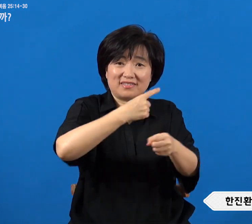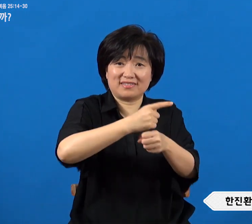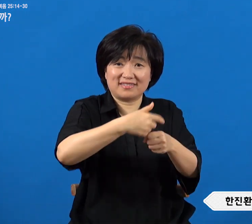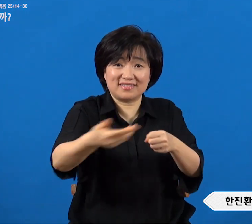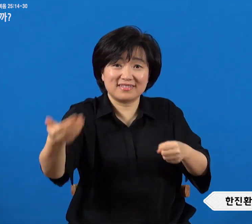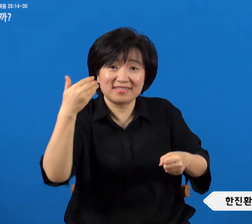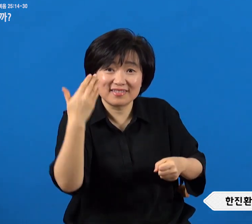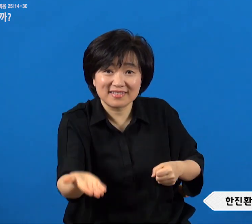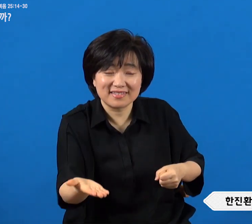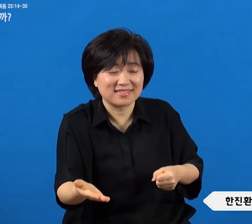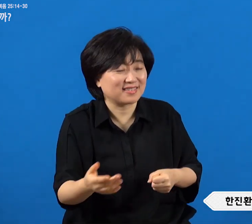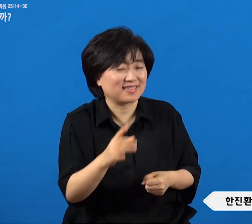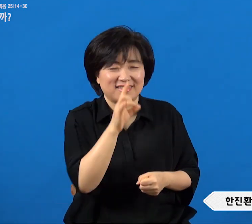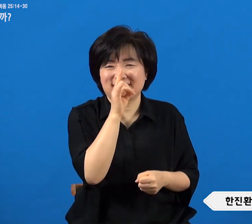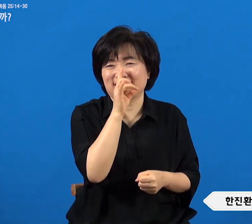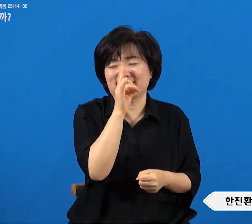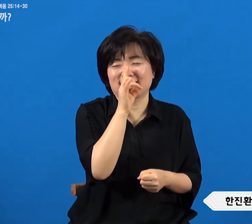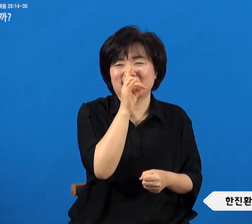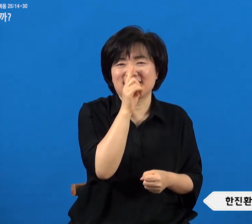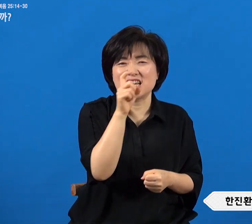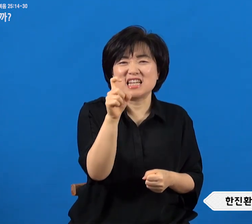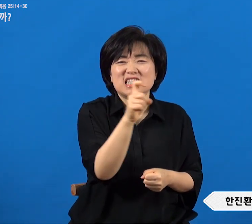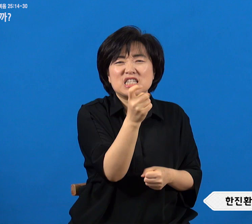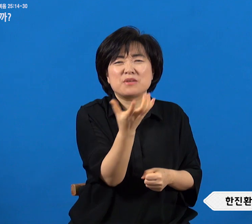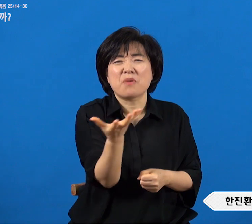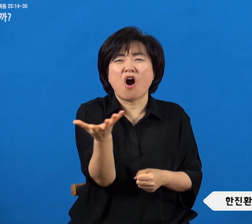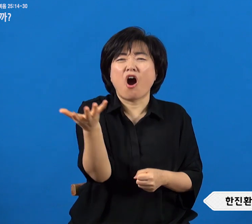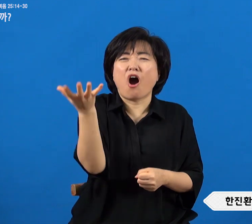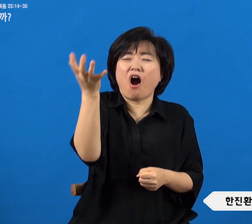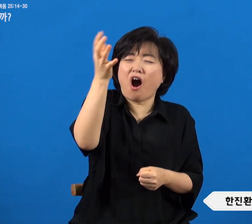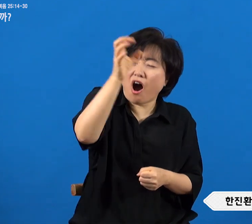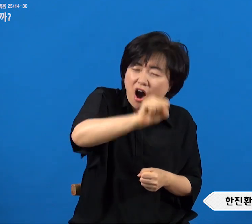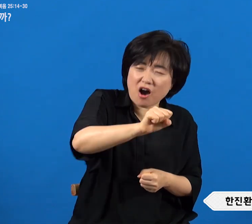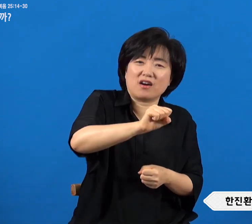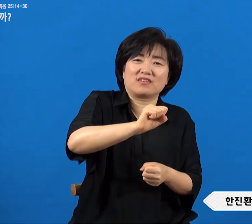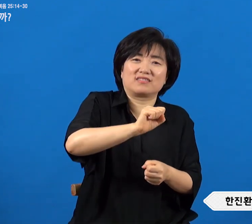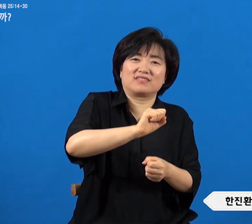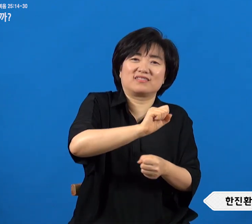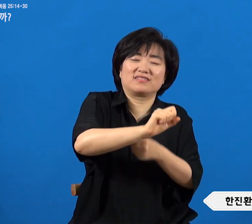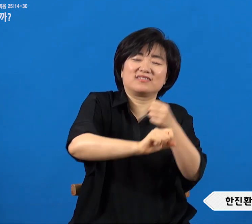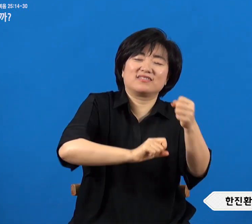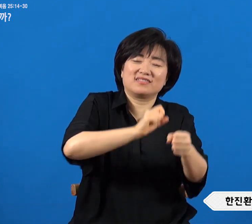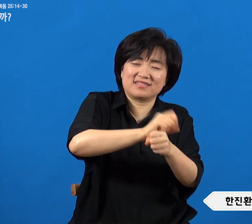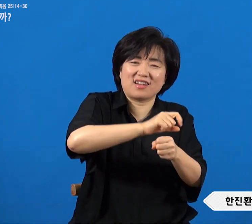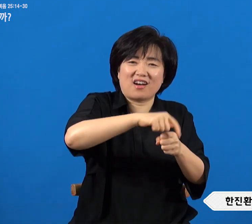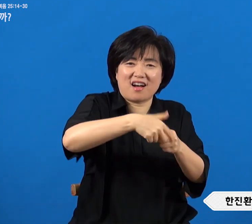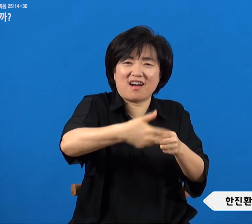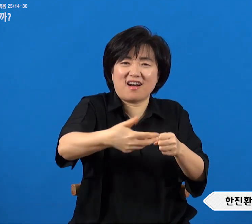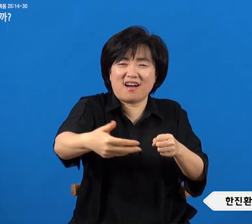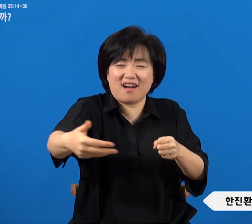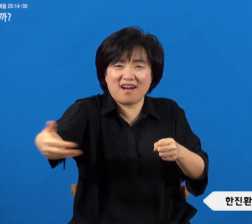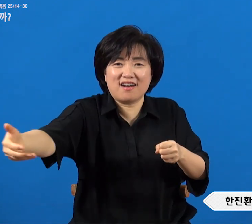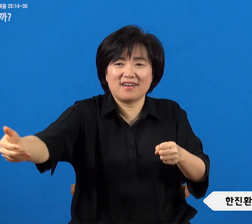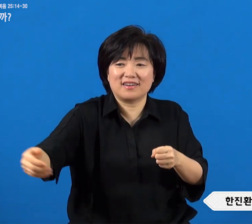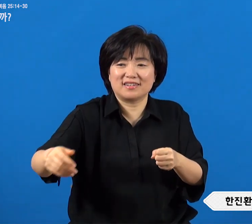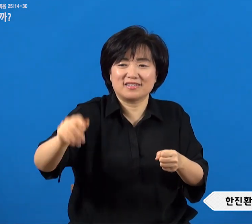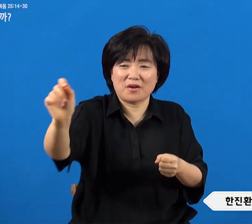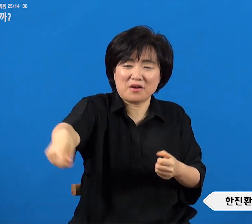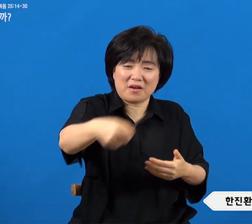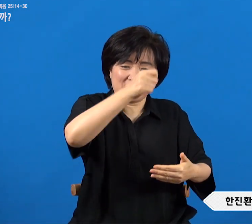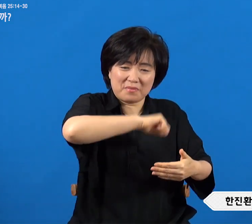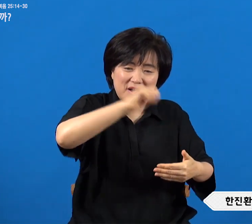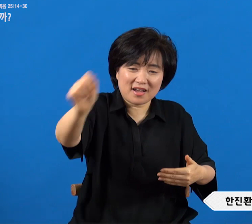겁니다. 어쩌면 10억 년은 걸릴지 모릅니다. 10억 년 걸려서 저